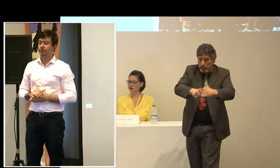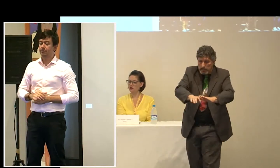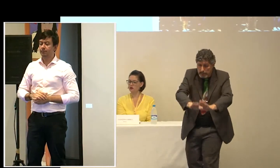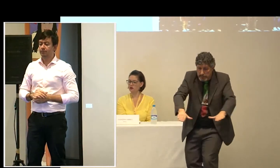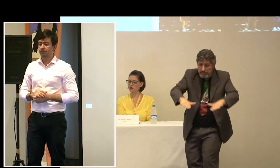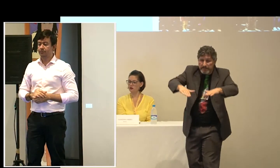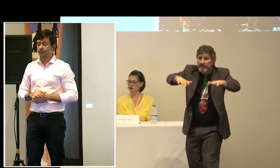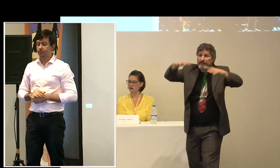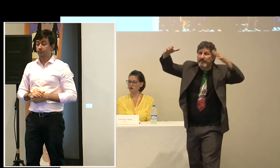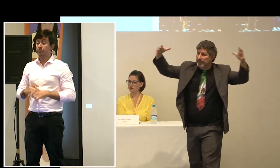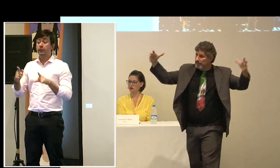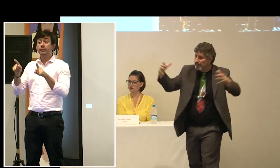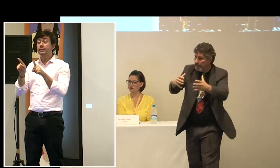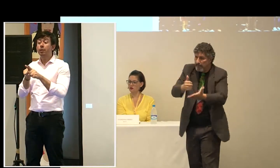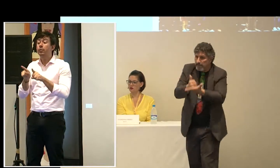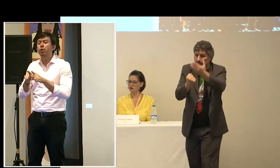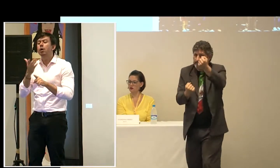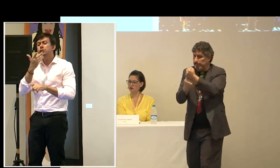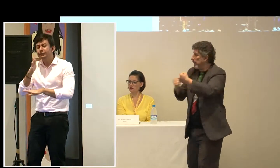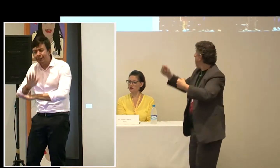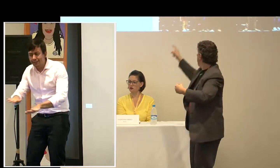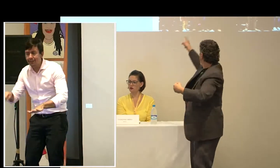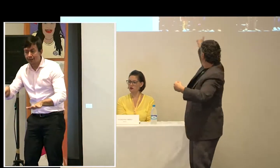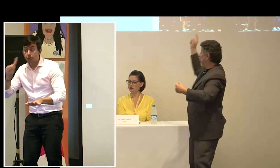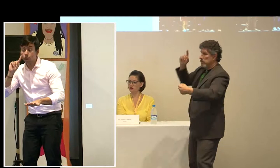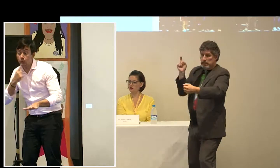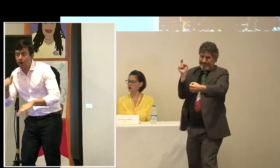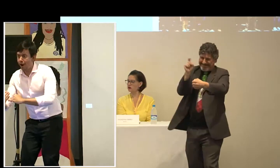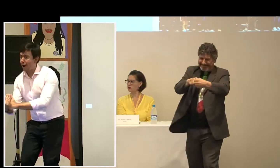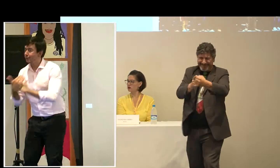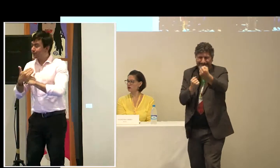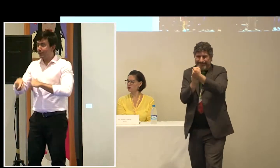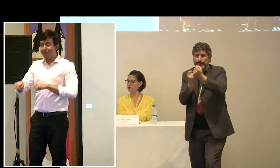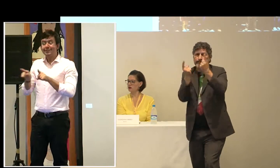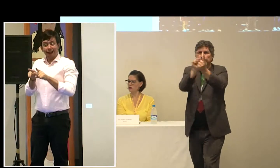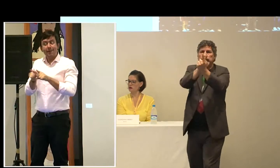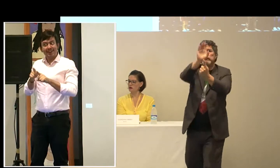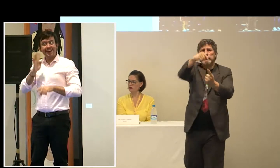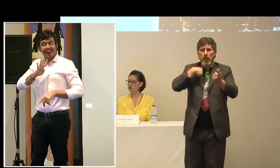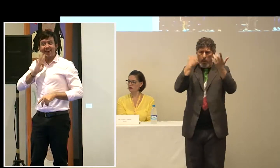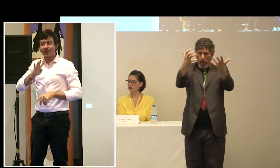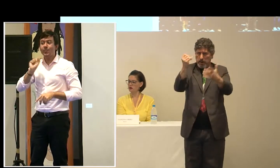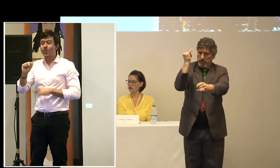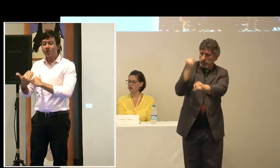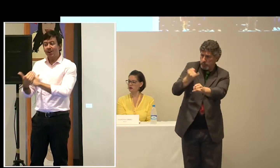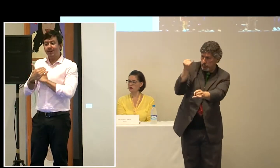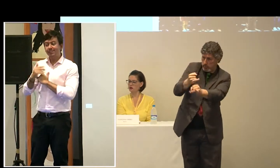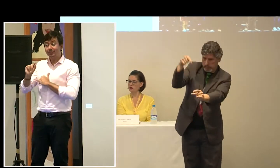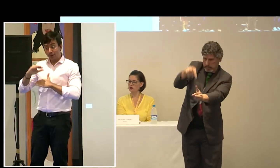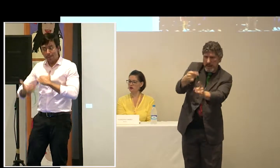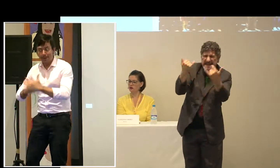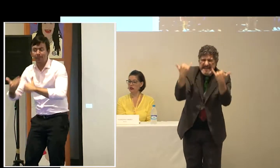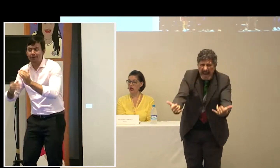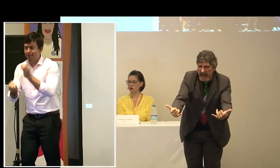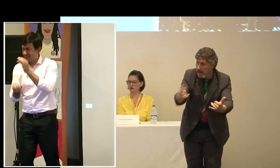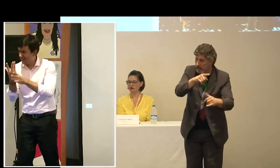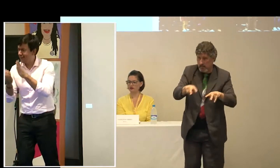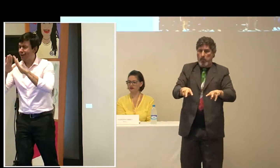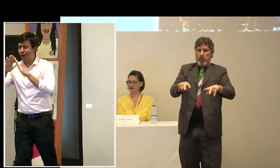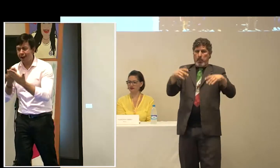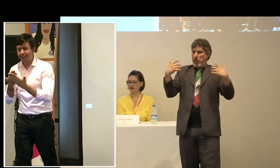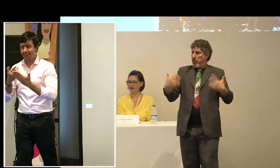E isso tem sido uma luta bem forte. As crianças surdas, elas também nos apoiam, e isso é